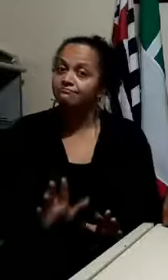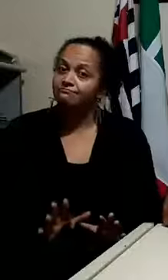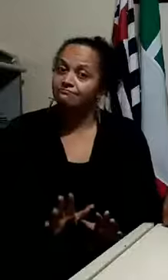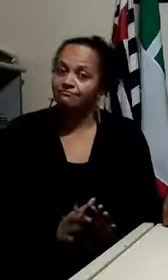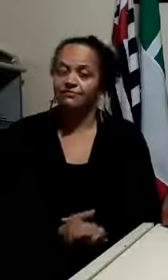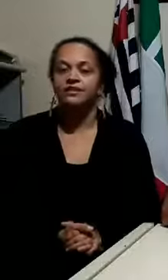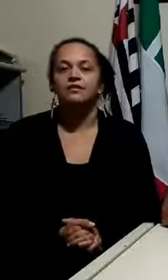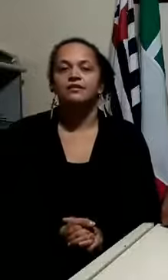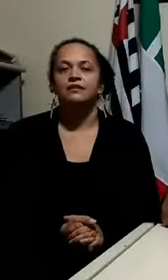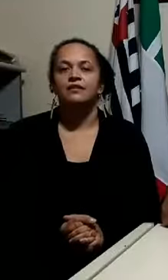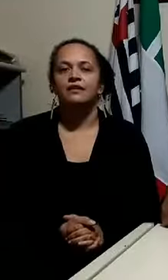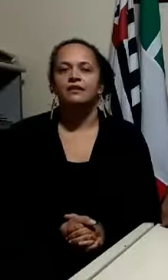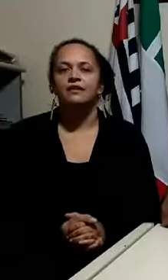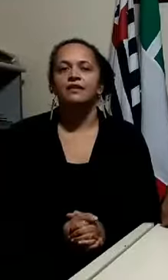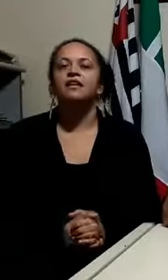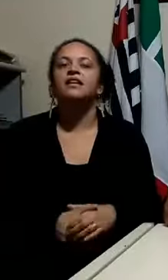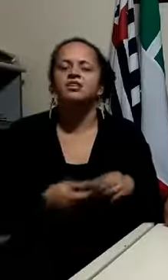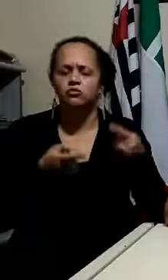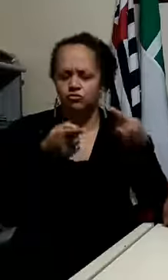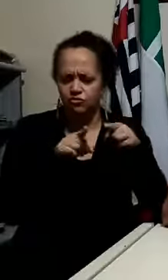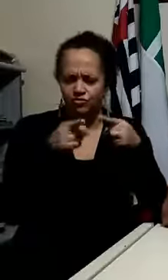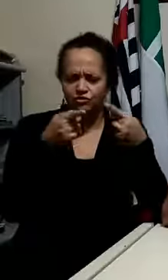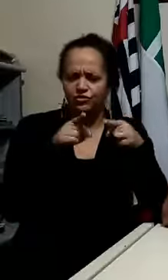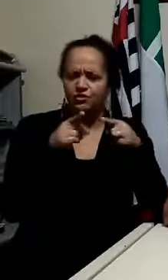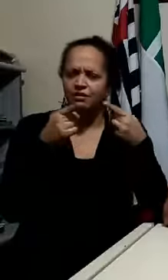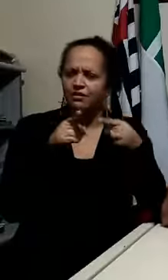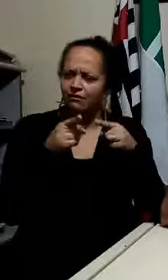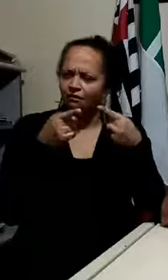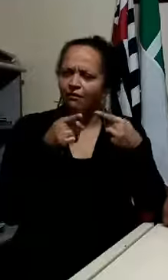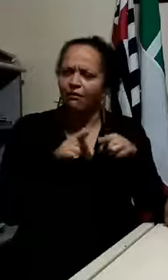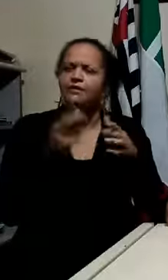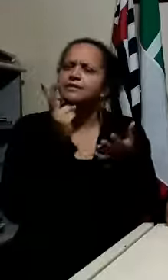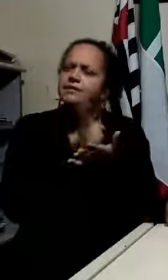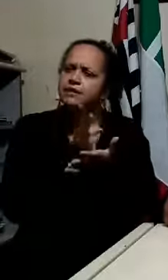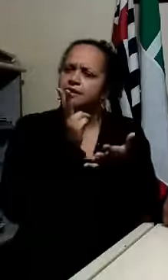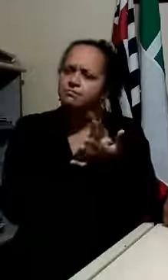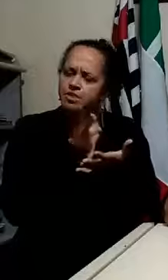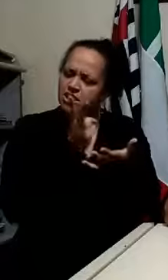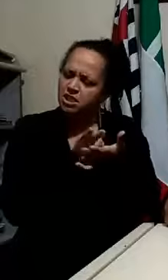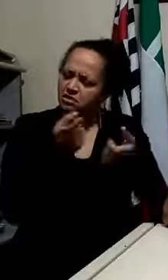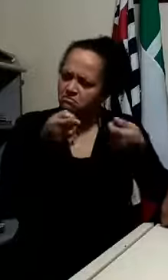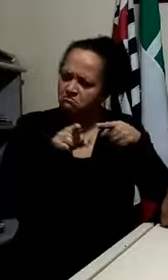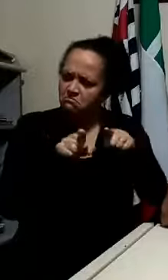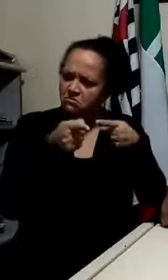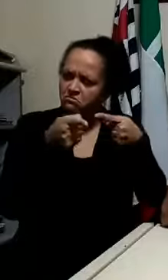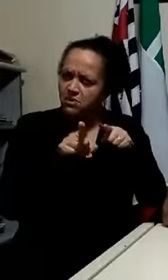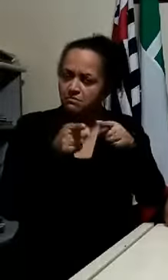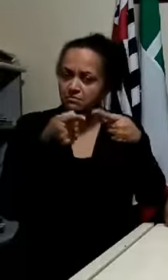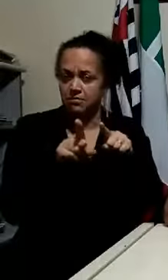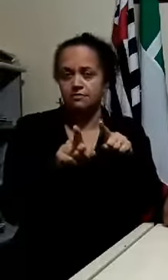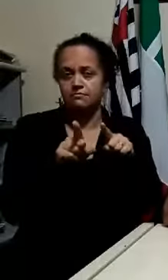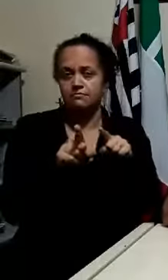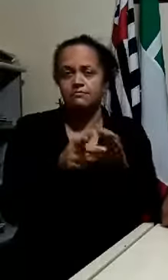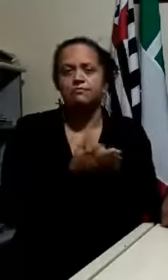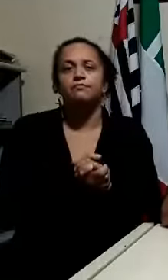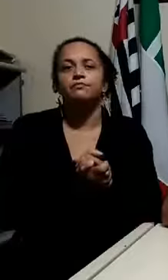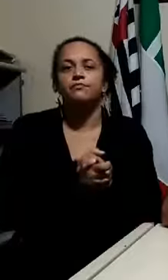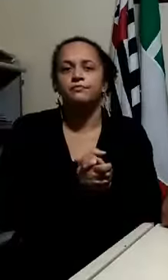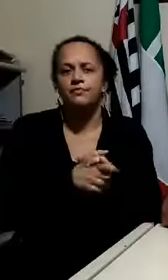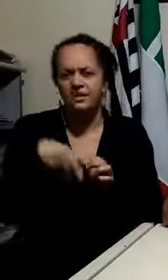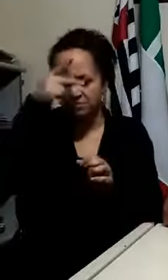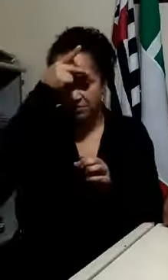história, Satanás continuou e continua usando essas 3 estratégias para derrubar